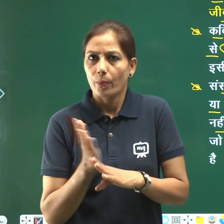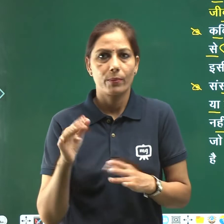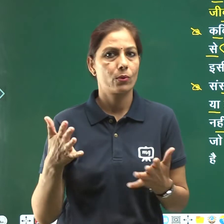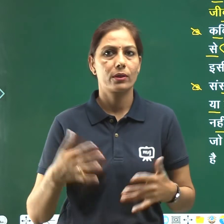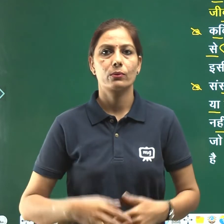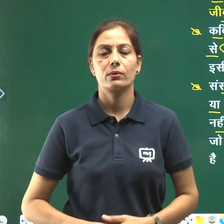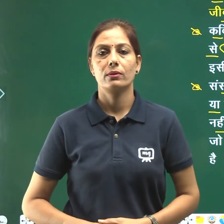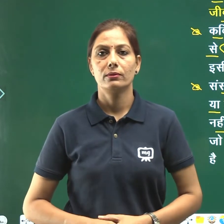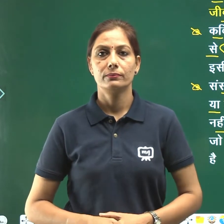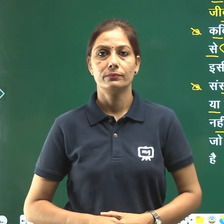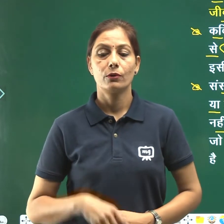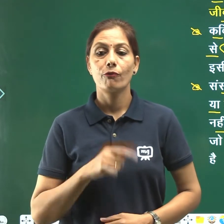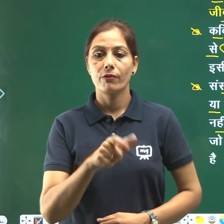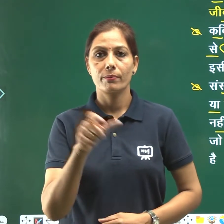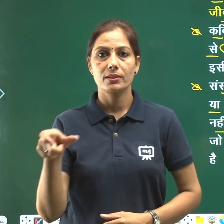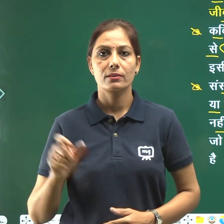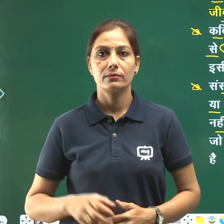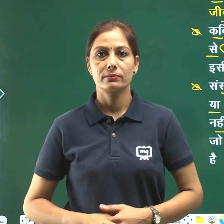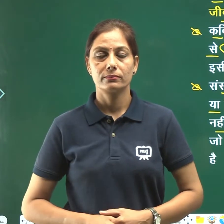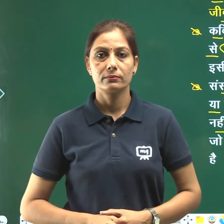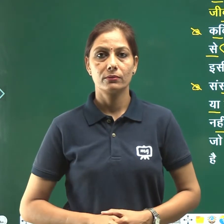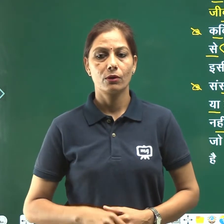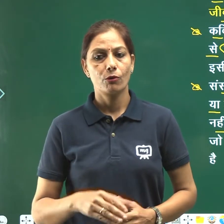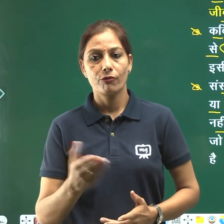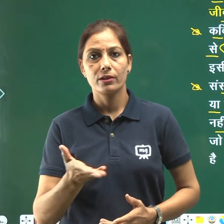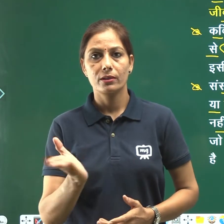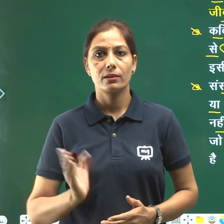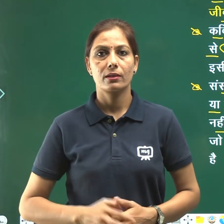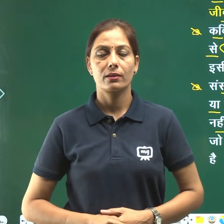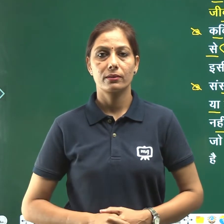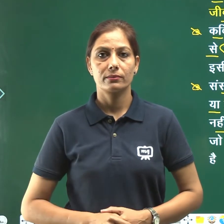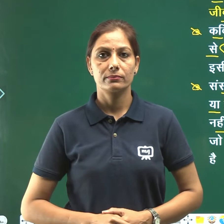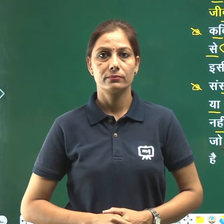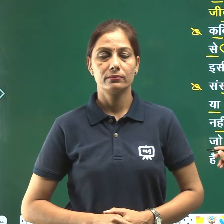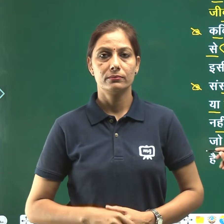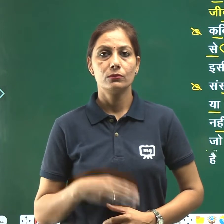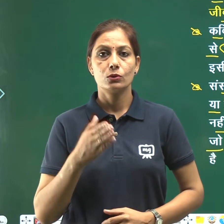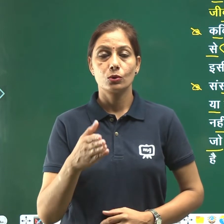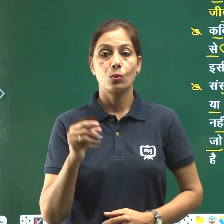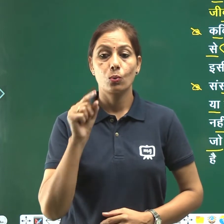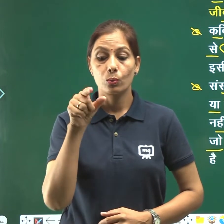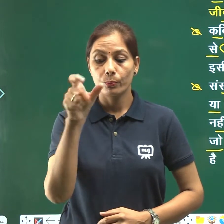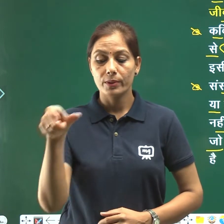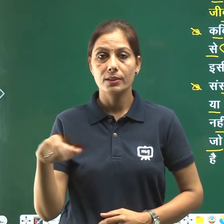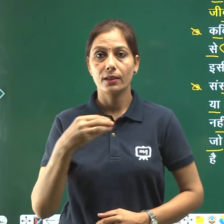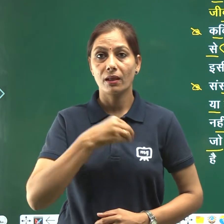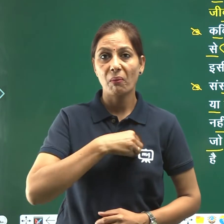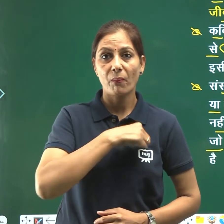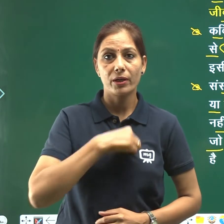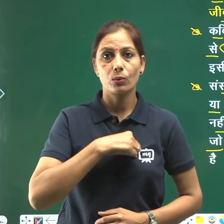वे वही करते हैं जो उनके मन को